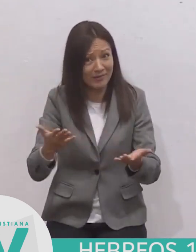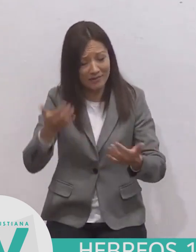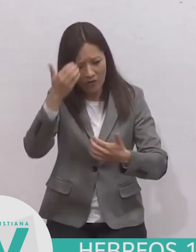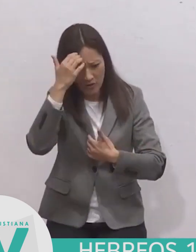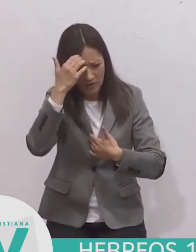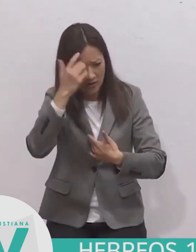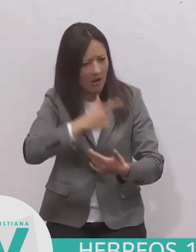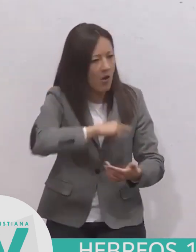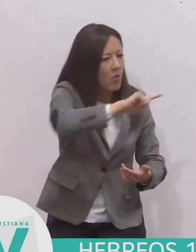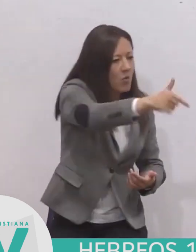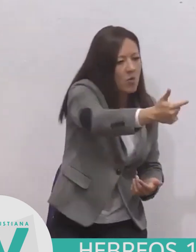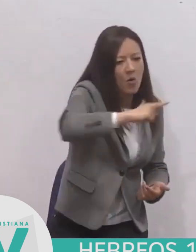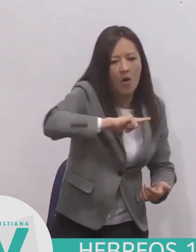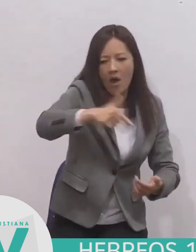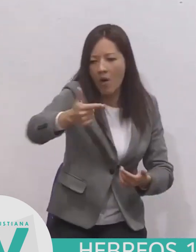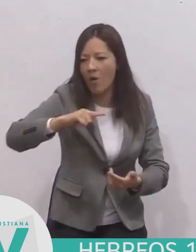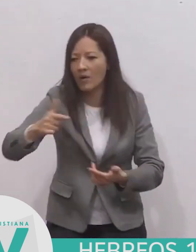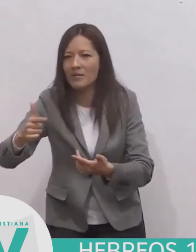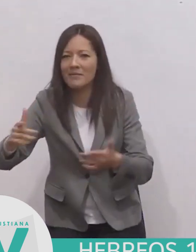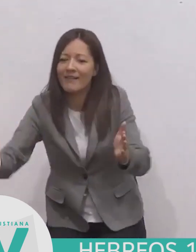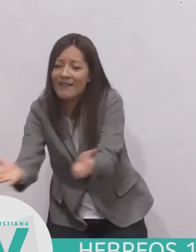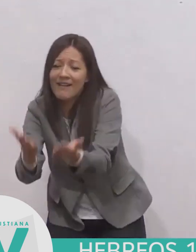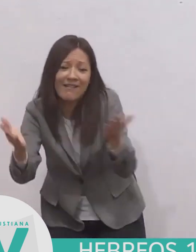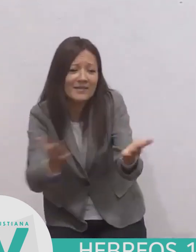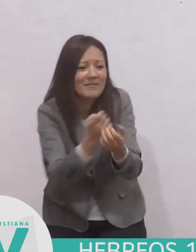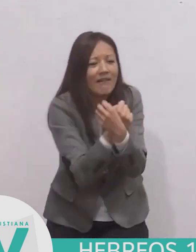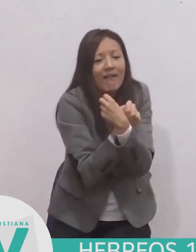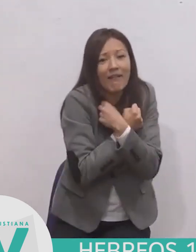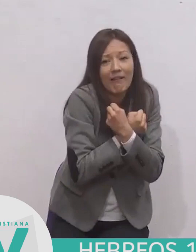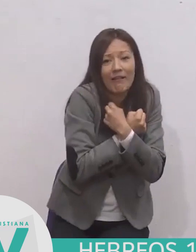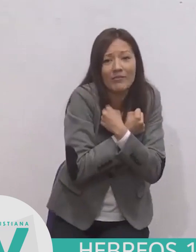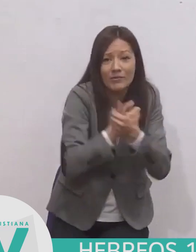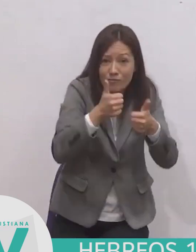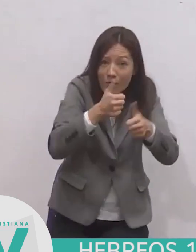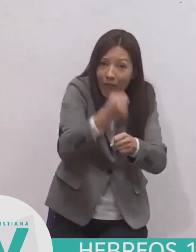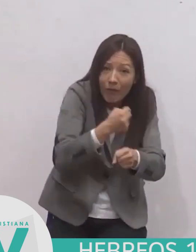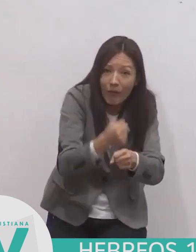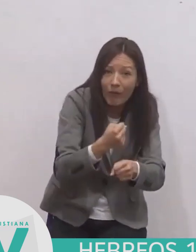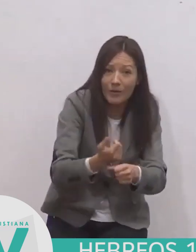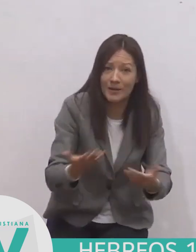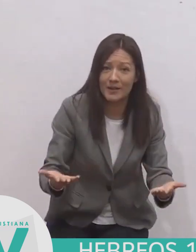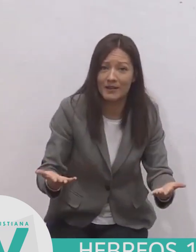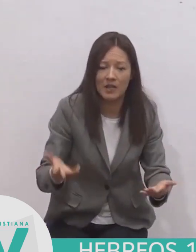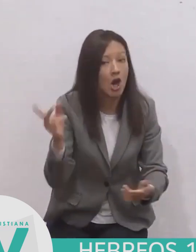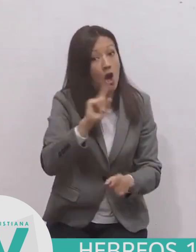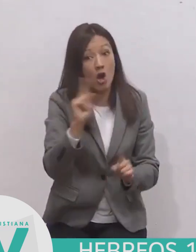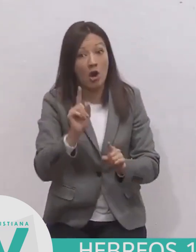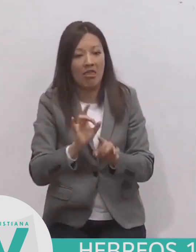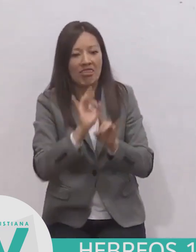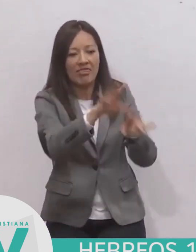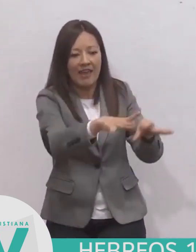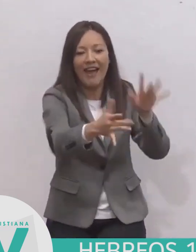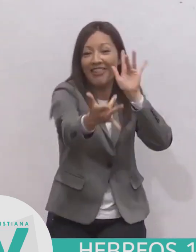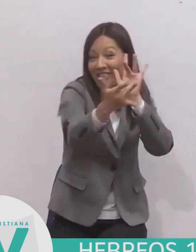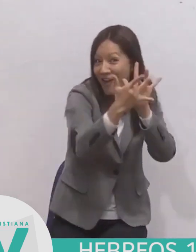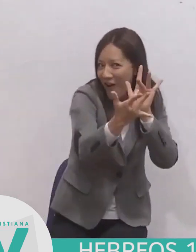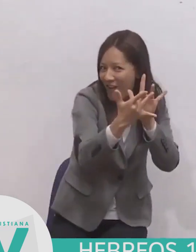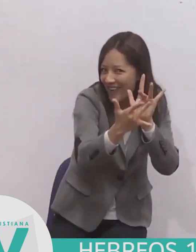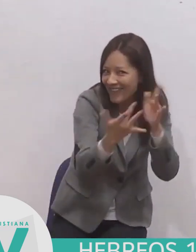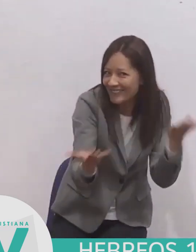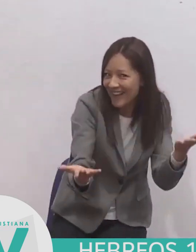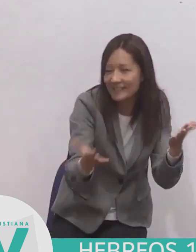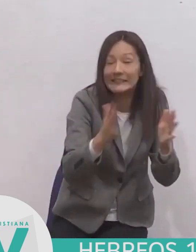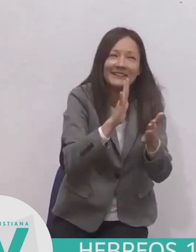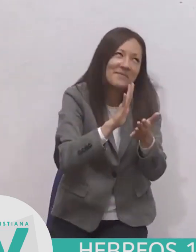Considerémonos unos a otros para estimularnos al amor y a las buenas obras, no dejando de conectarnos, perdón,